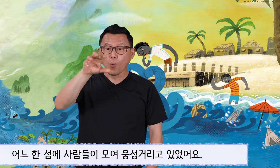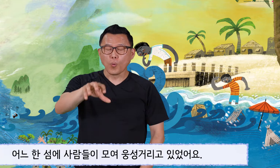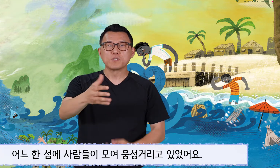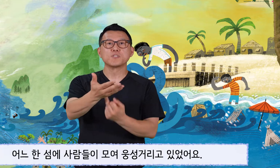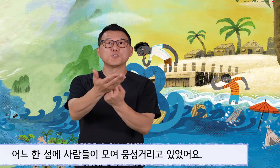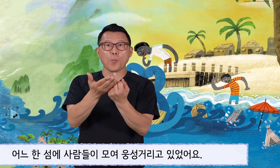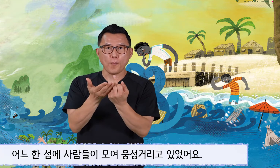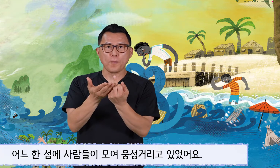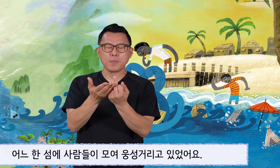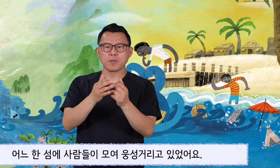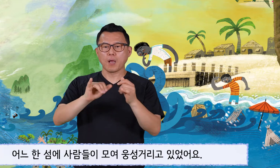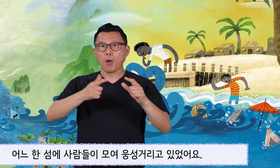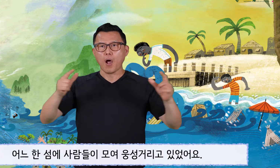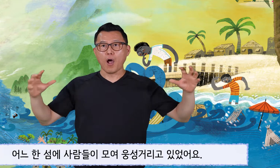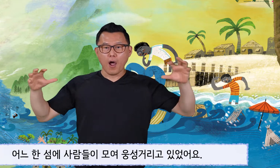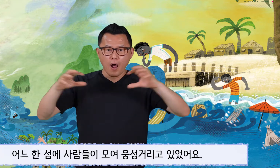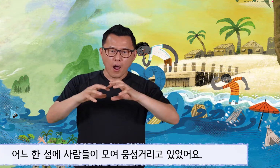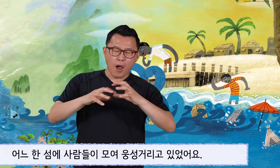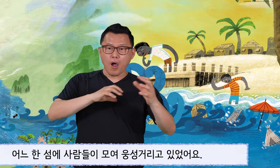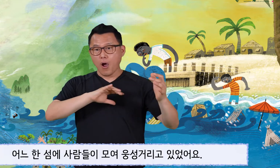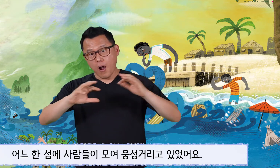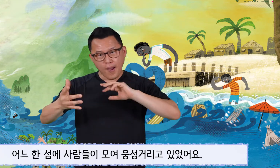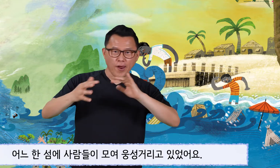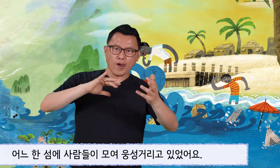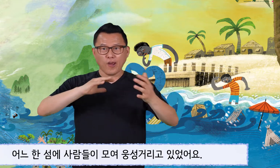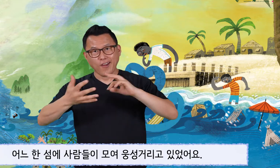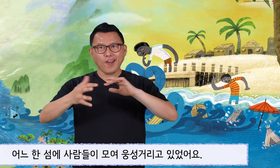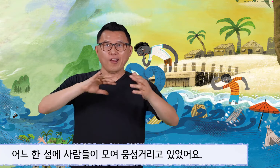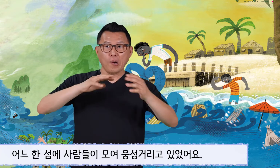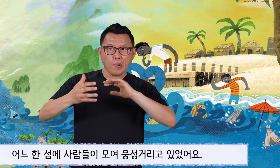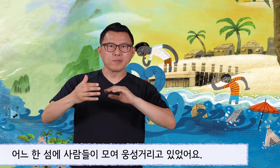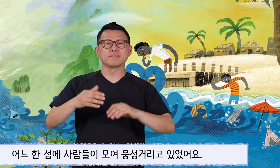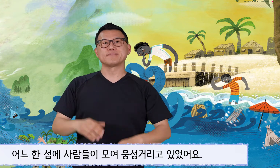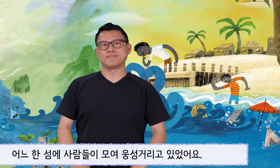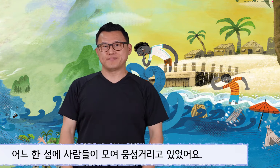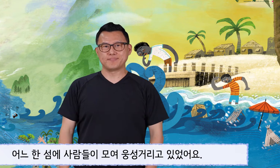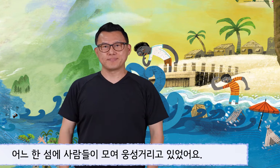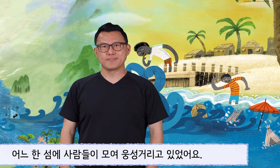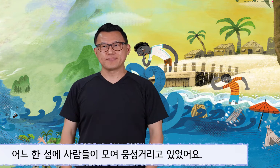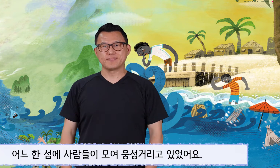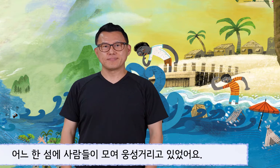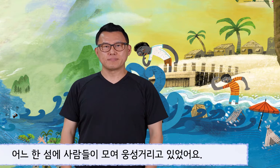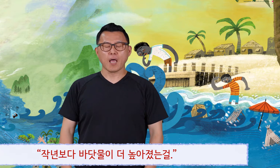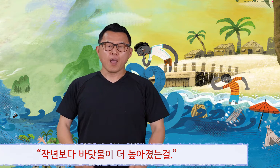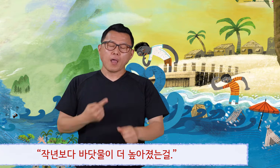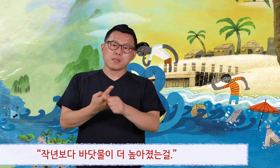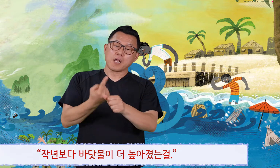어느 한 섬에 사람들이 모여 웅성거리고 있었어요.